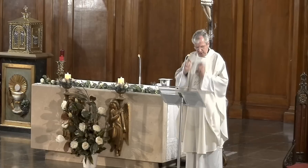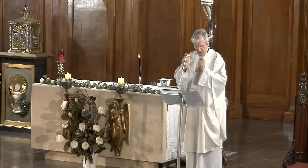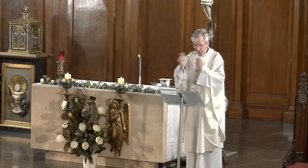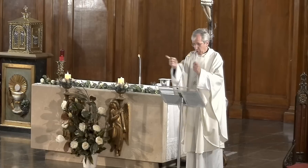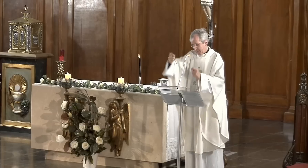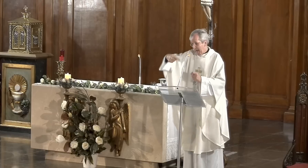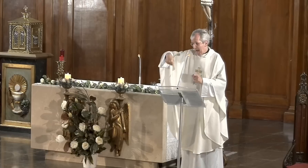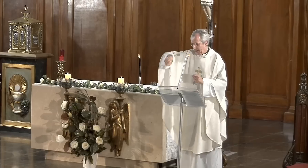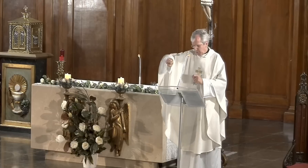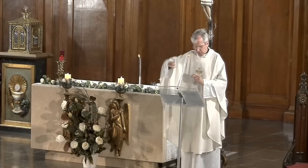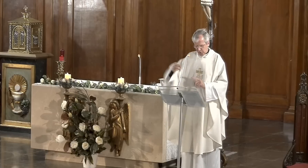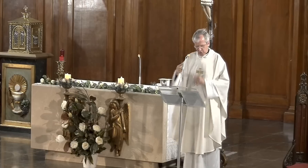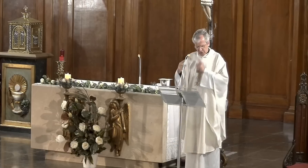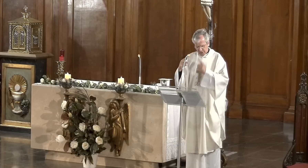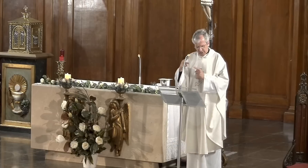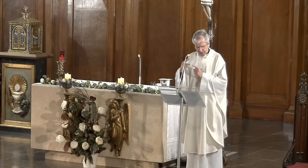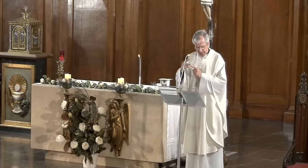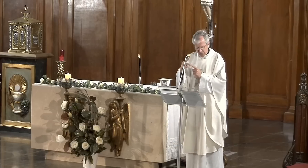nos da a nosotros segundo